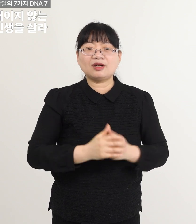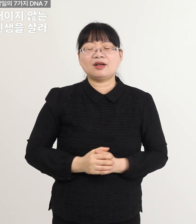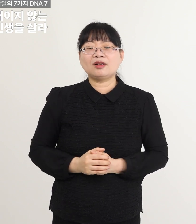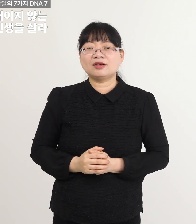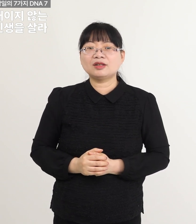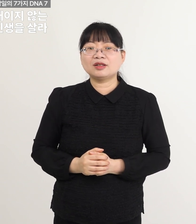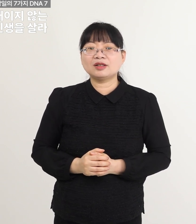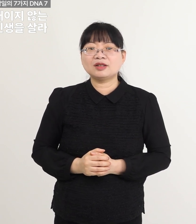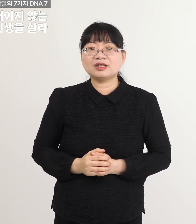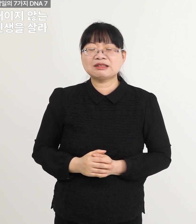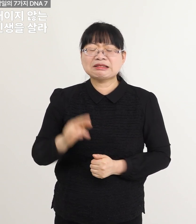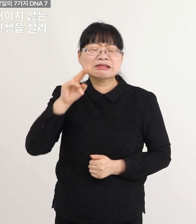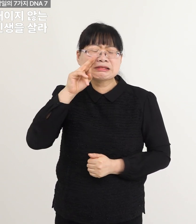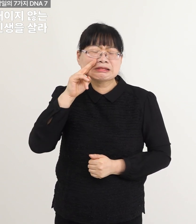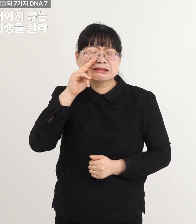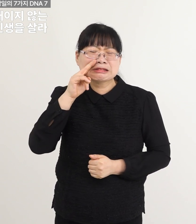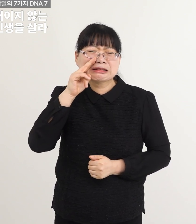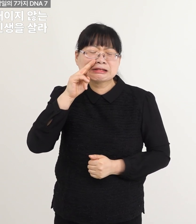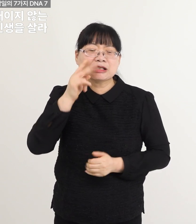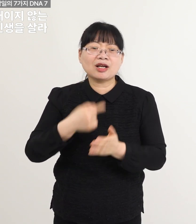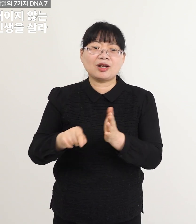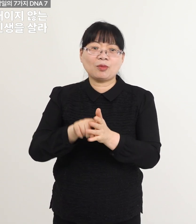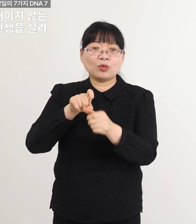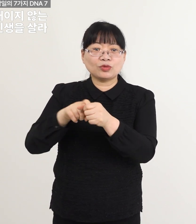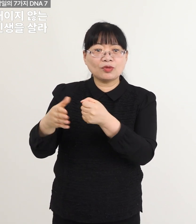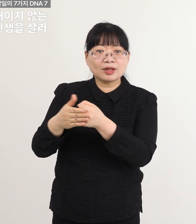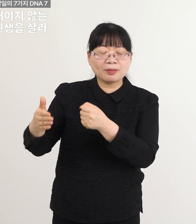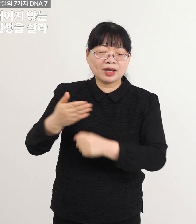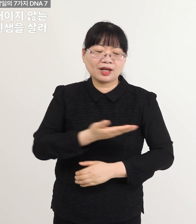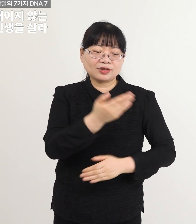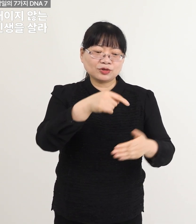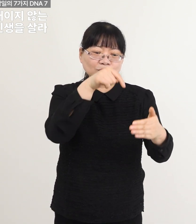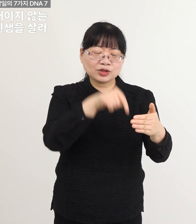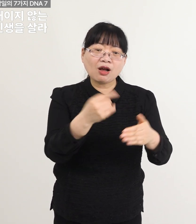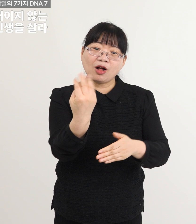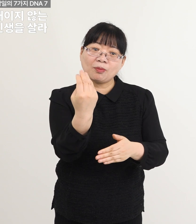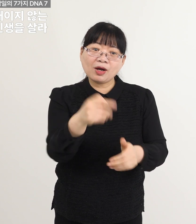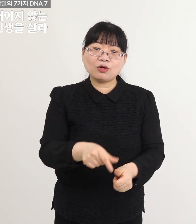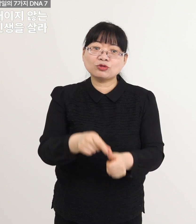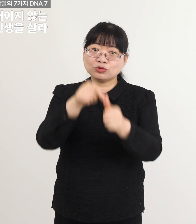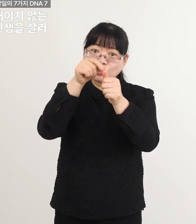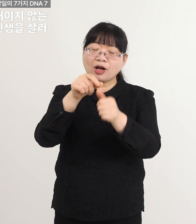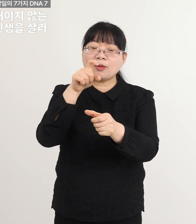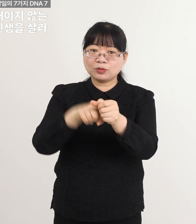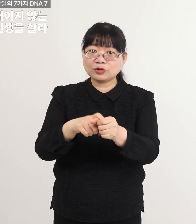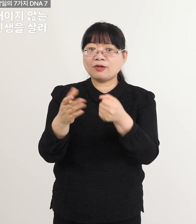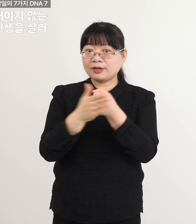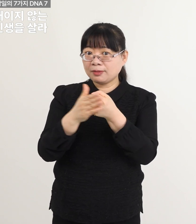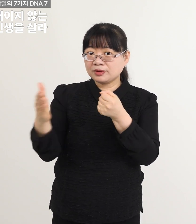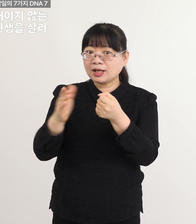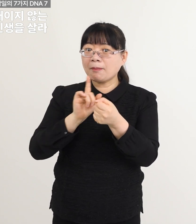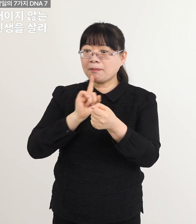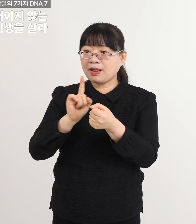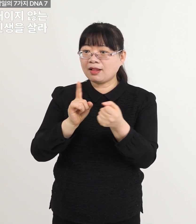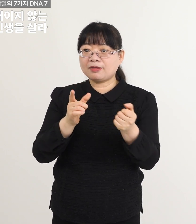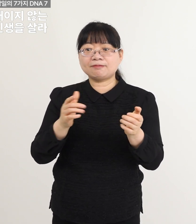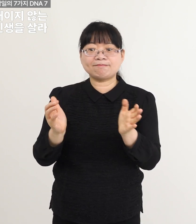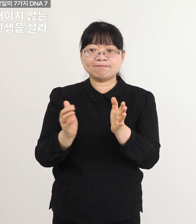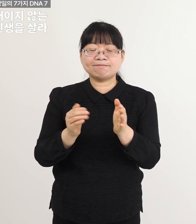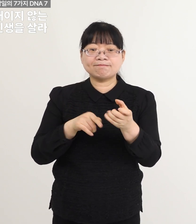아무쪼록 희귀하게 하여 그들 중에서 얼마를 구원하려 함이라. 무슨